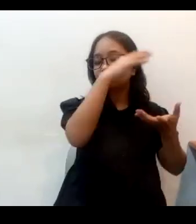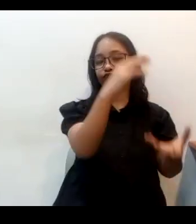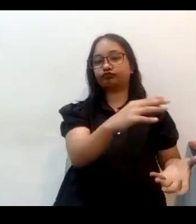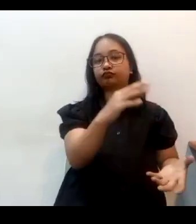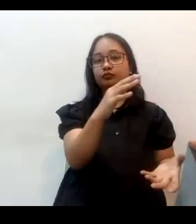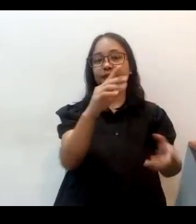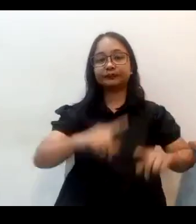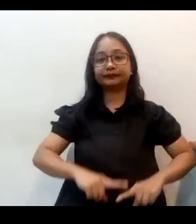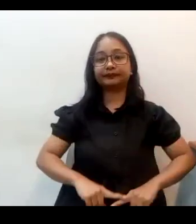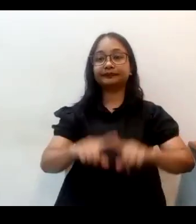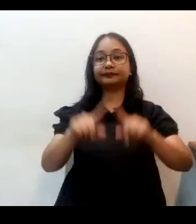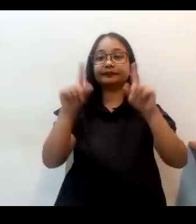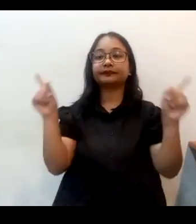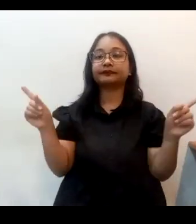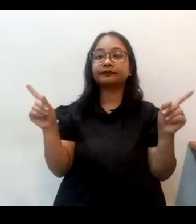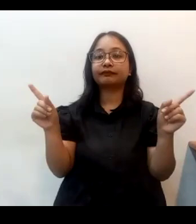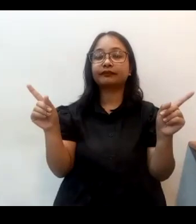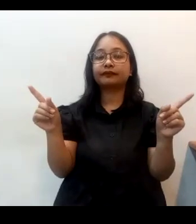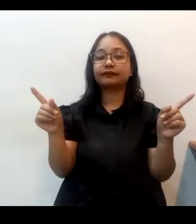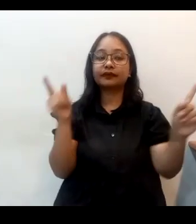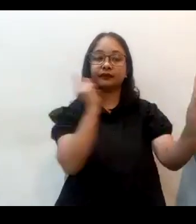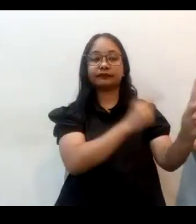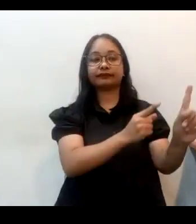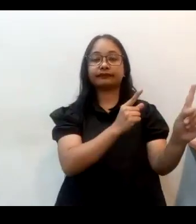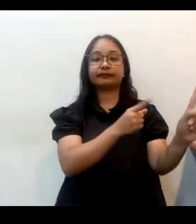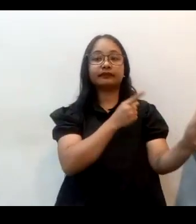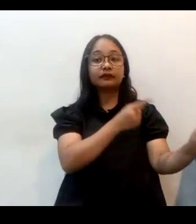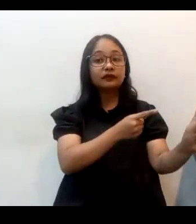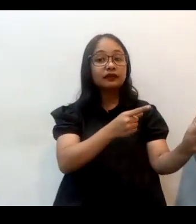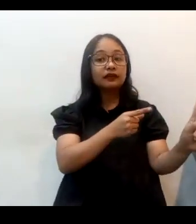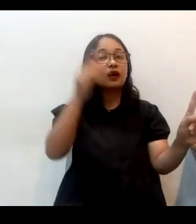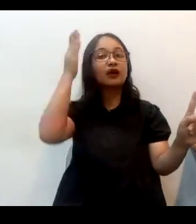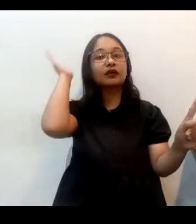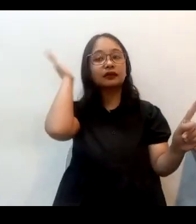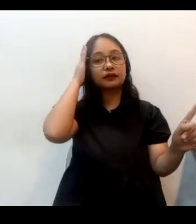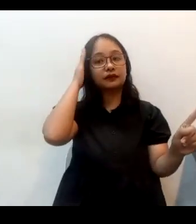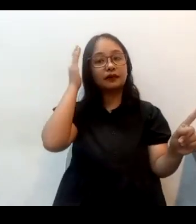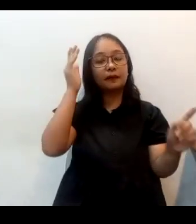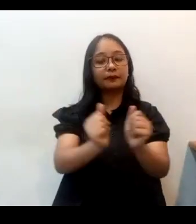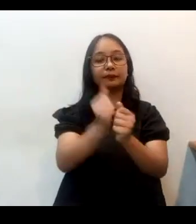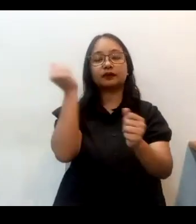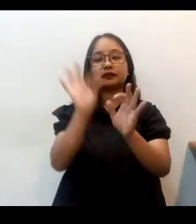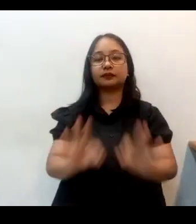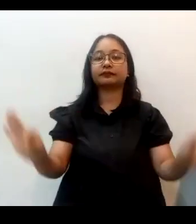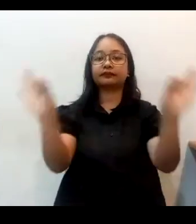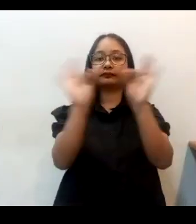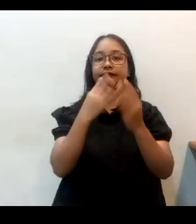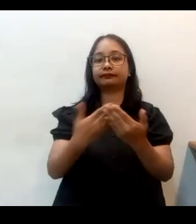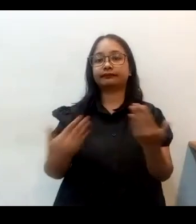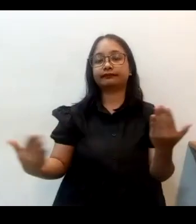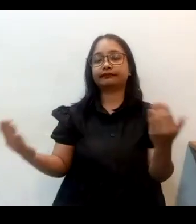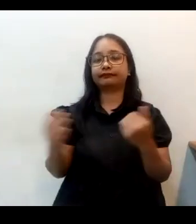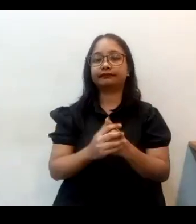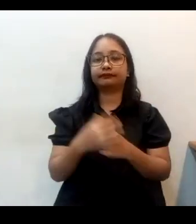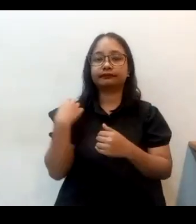mayaman. But he knew the most important thing. Ngunit alam niya po yung pinakamahalagang bagay. He boldly answered, one